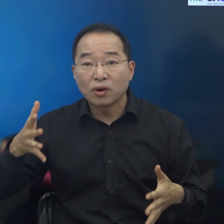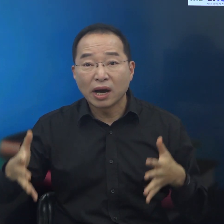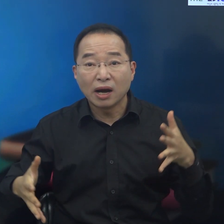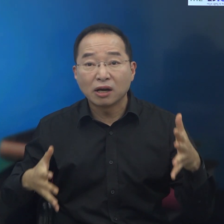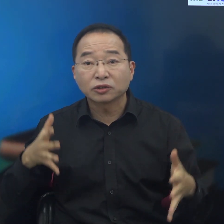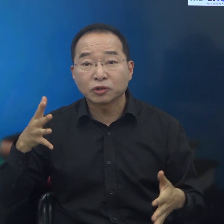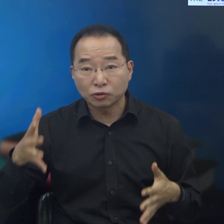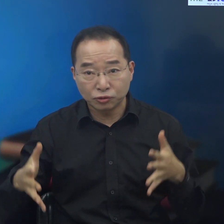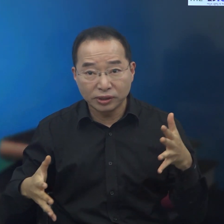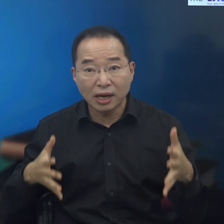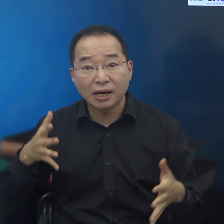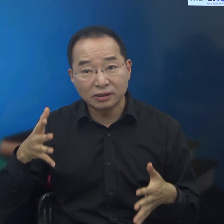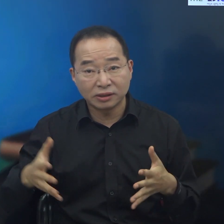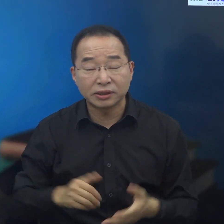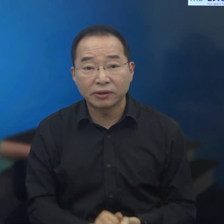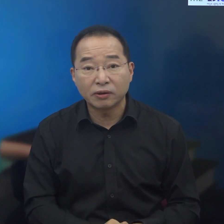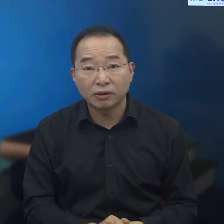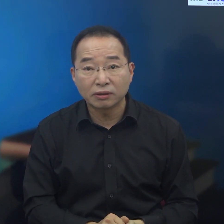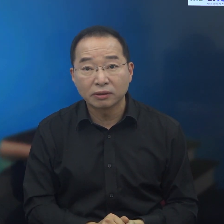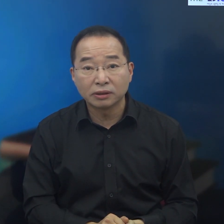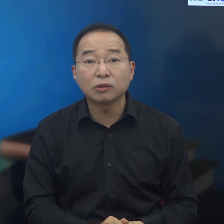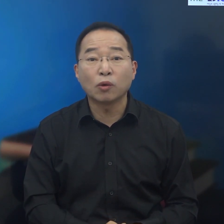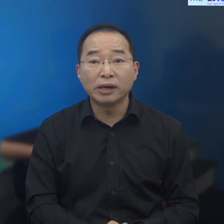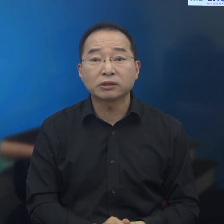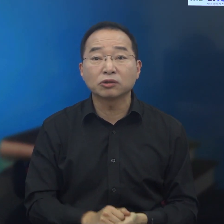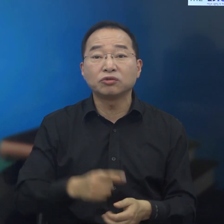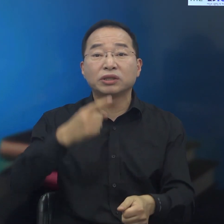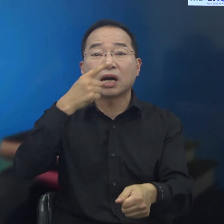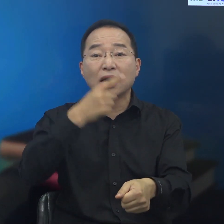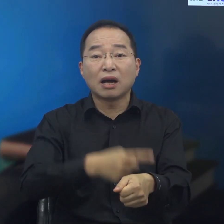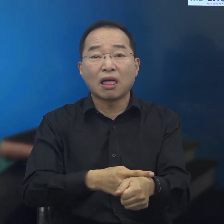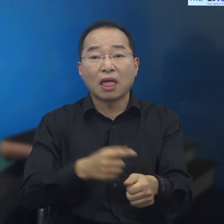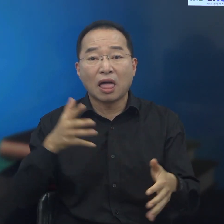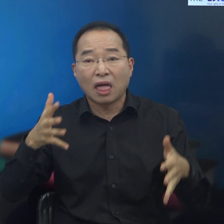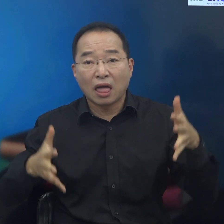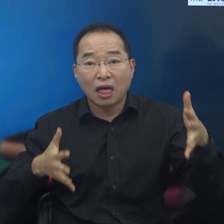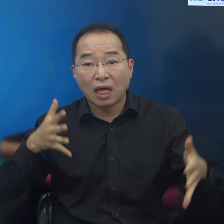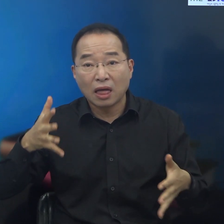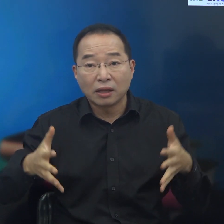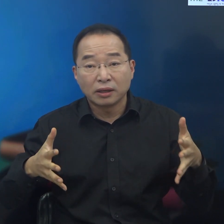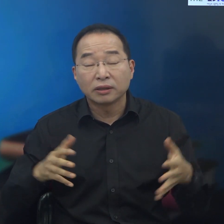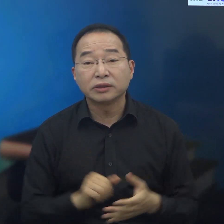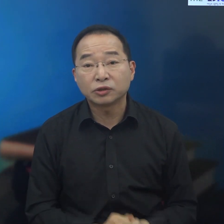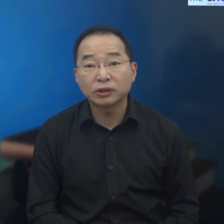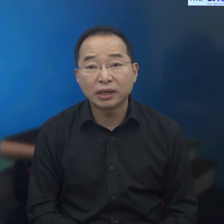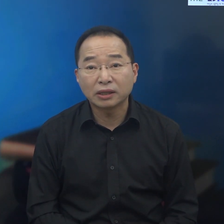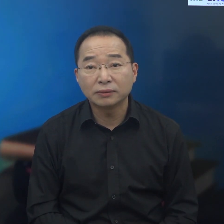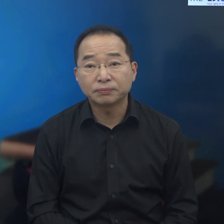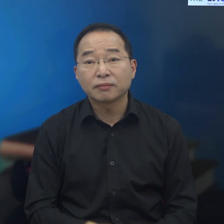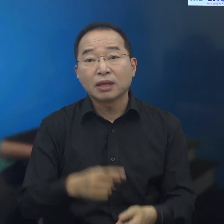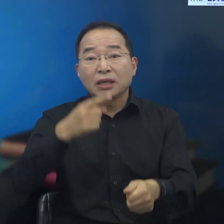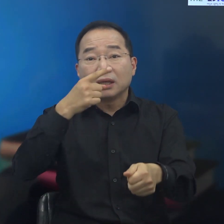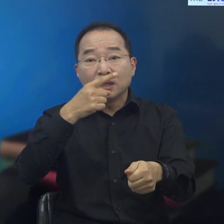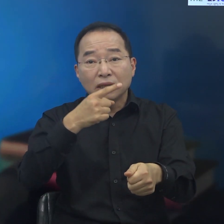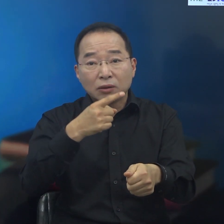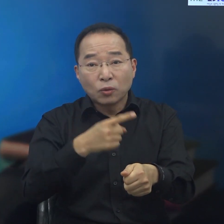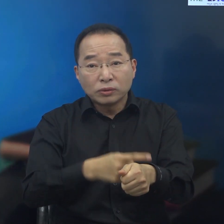뭔가 서툴다라는 뜻이에요. 그래서 원래 서투르다가 근데 최근에는 이 동작을